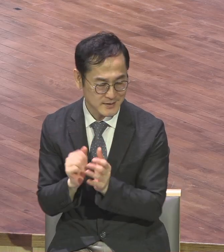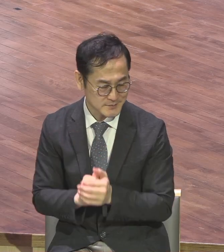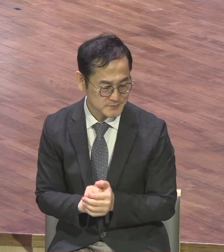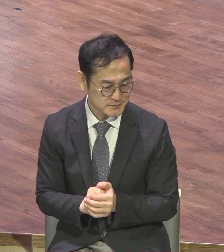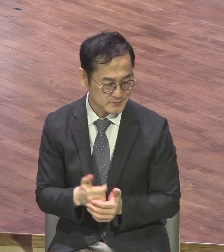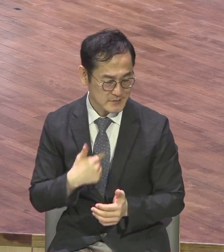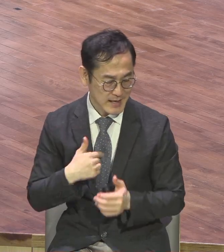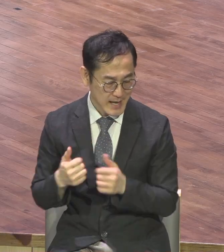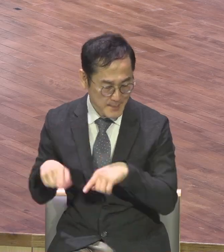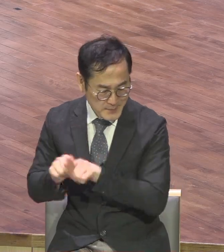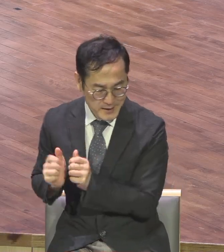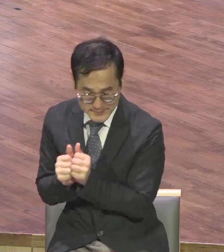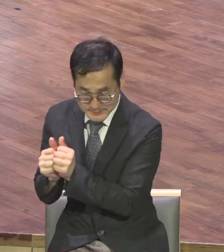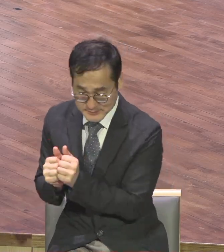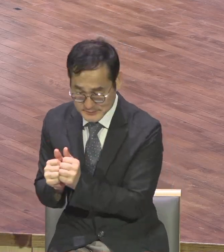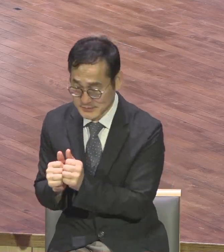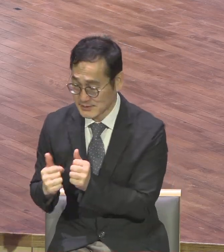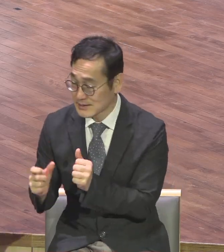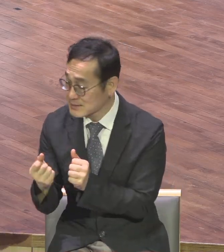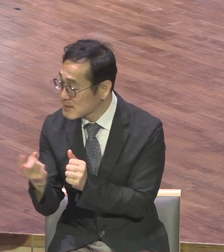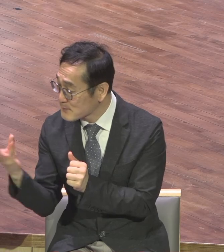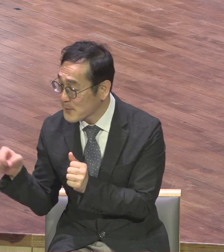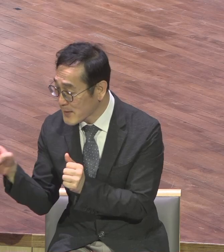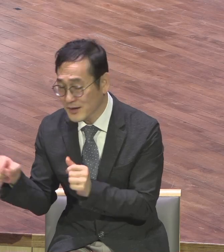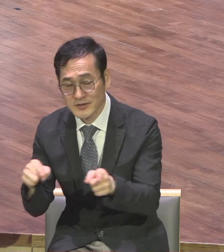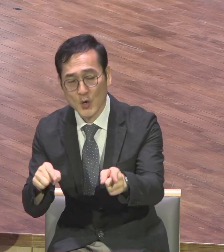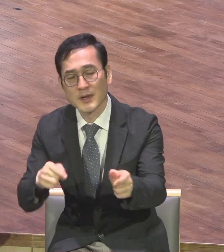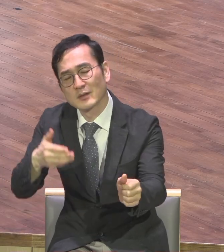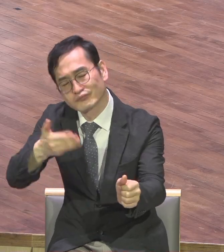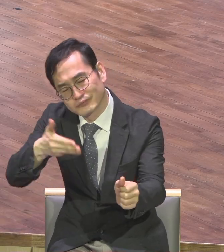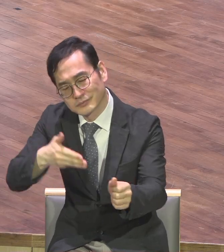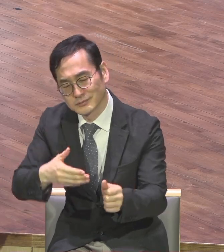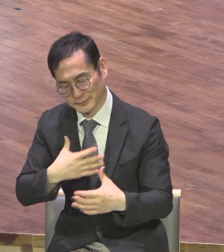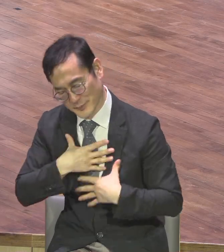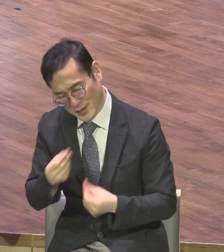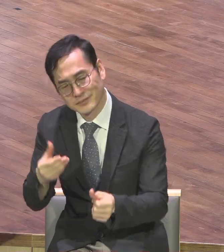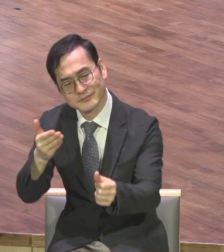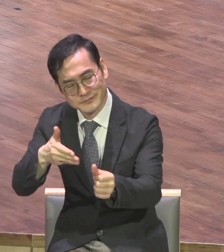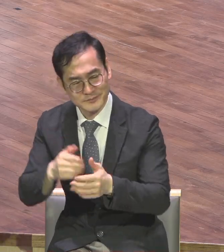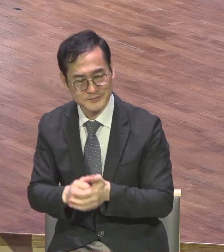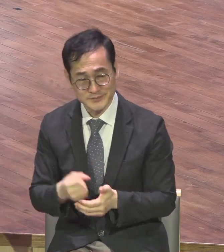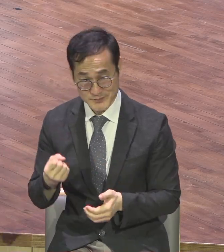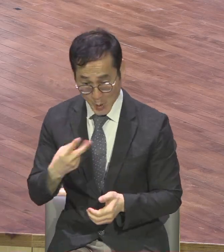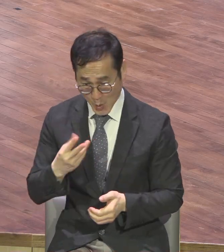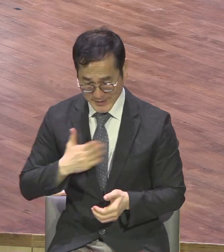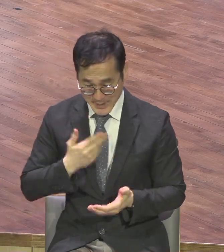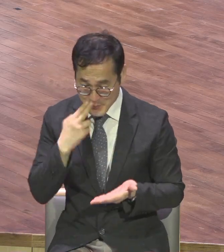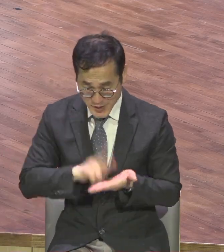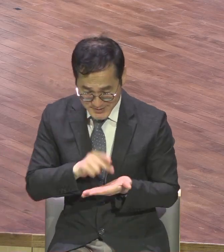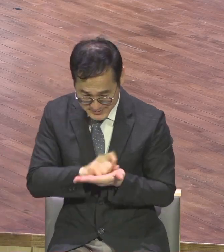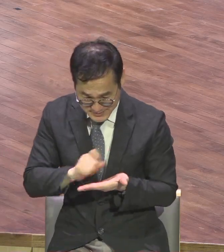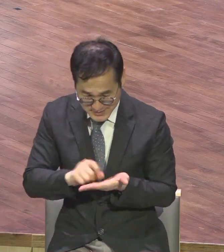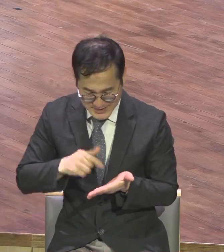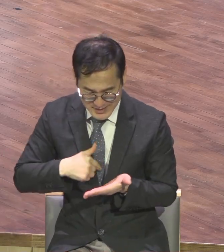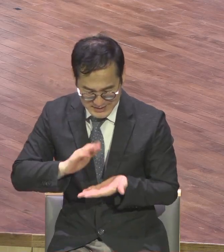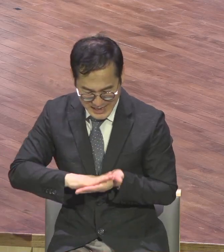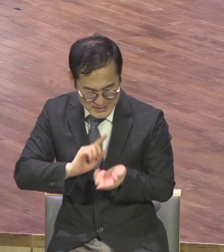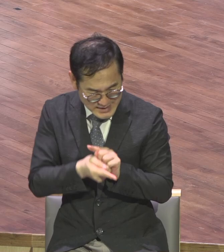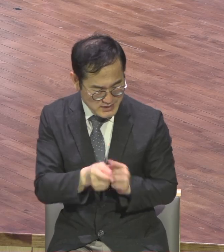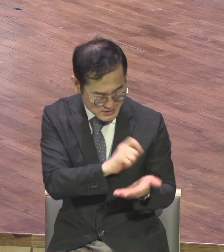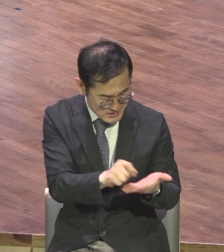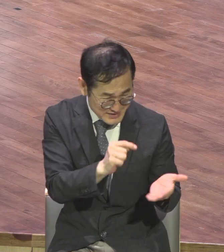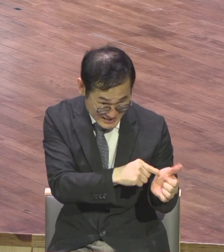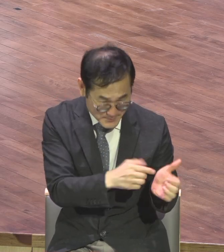소시바드가 너에게 무난하느니라. 이 편지를 기록한 나 드디어도 주 안에서 너에게 무난하느니라. 나와